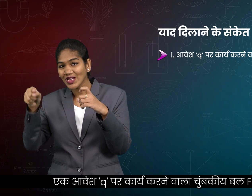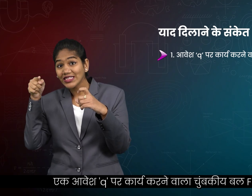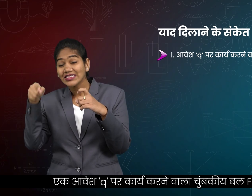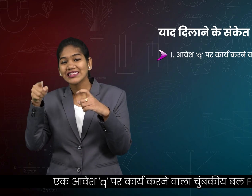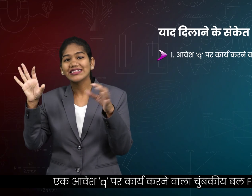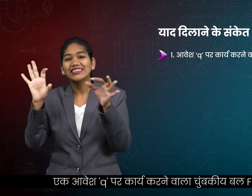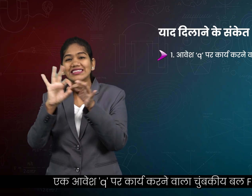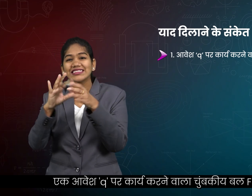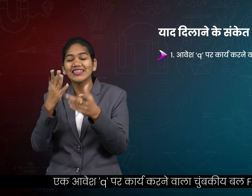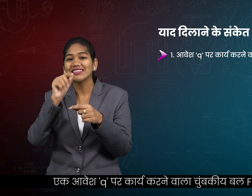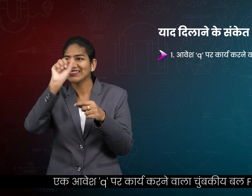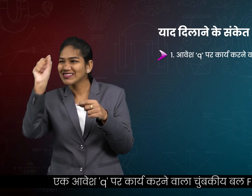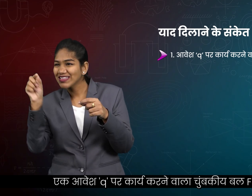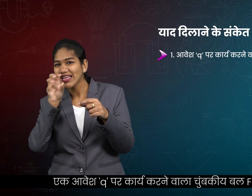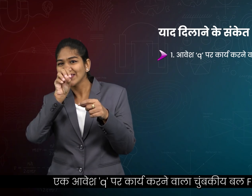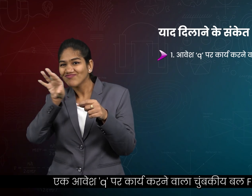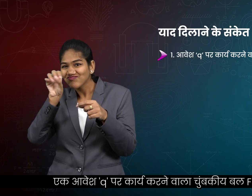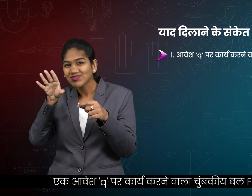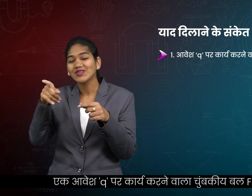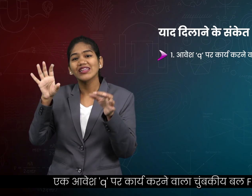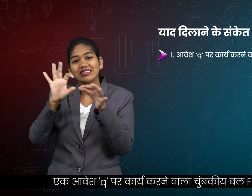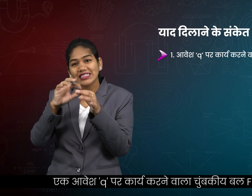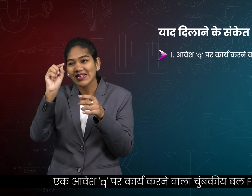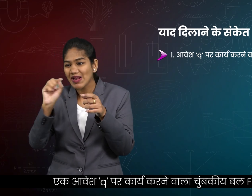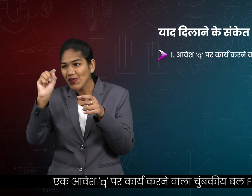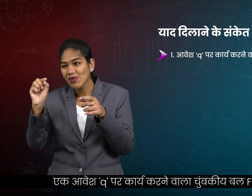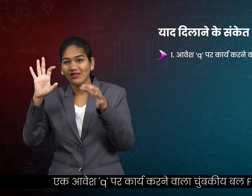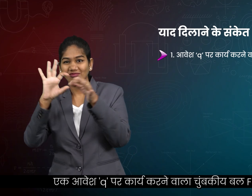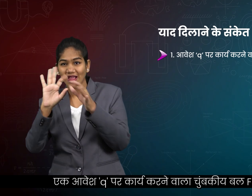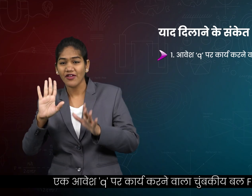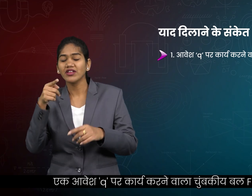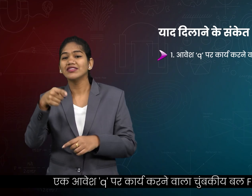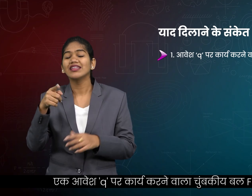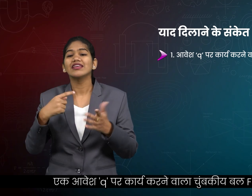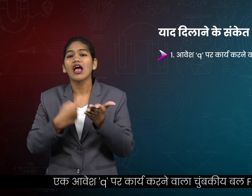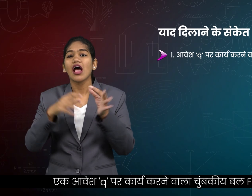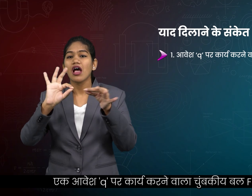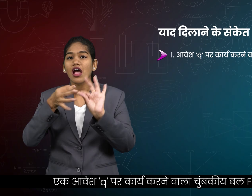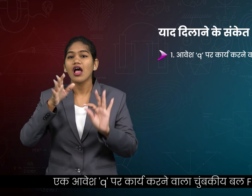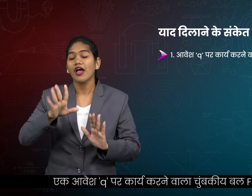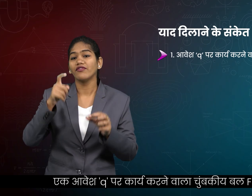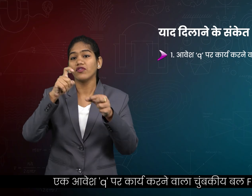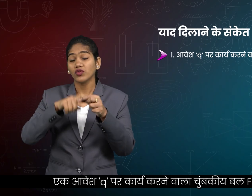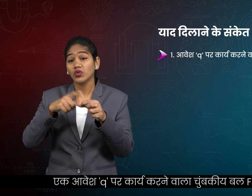चुंबकीय बल F = QVB है।